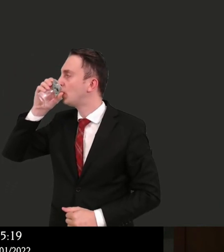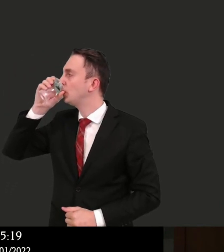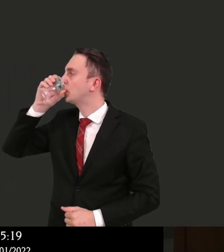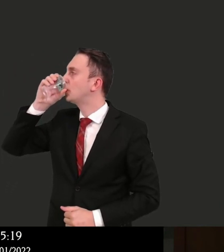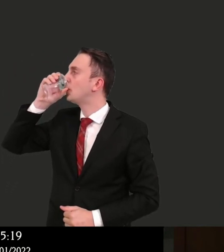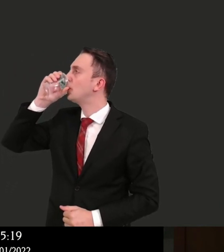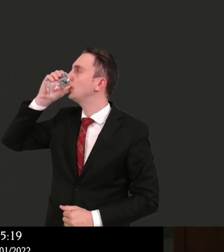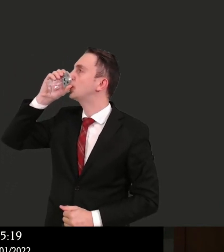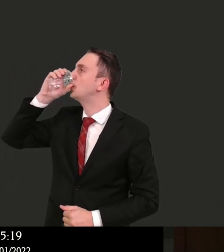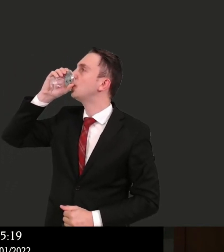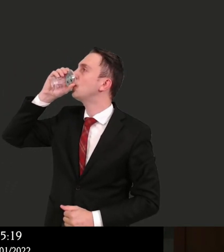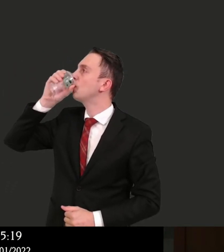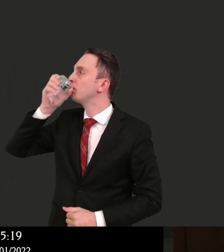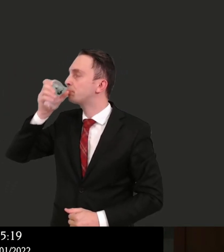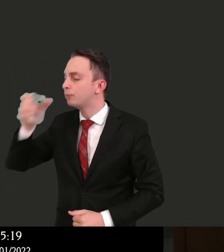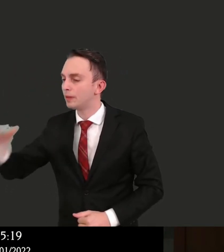Tem algum anúncio aí? Nada.